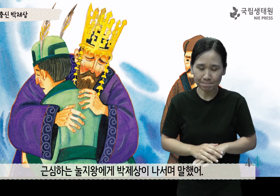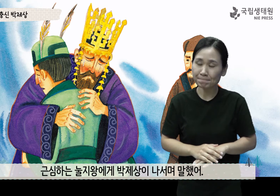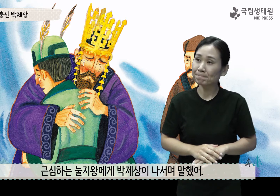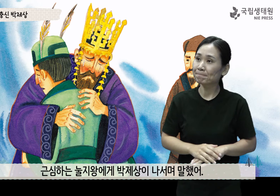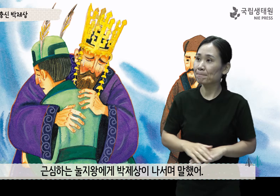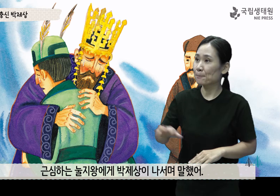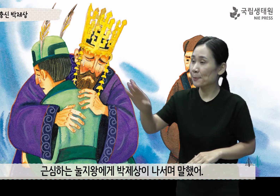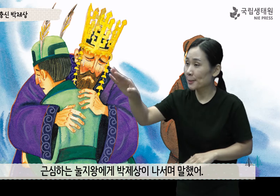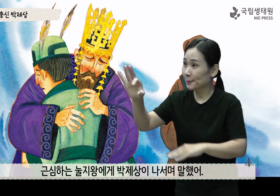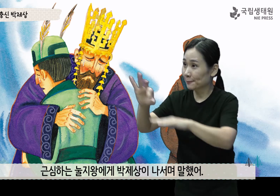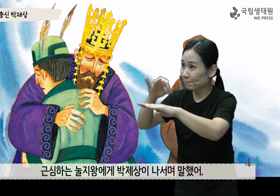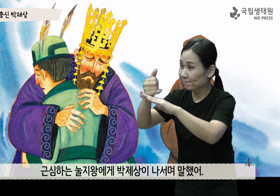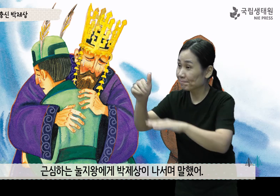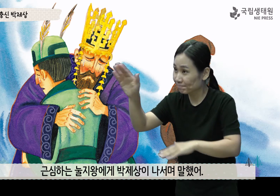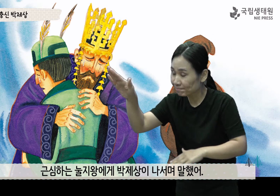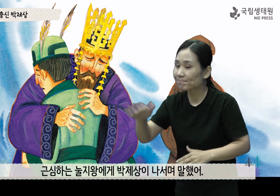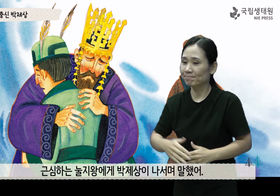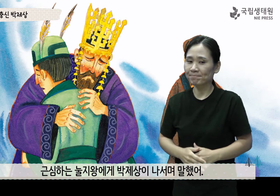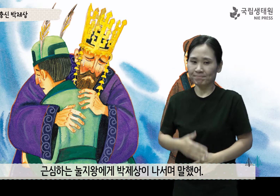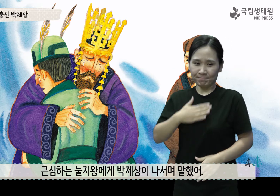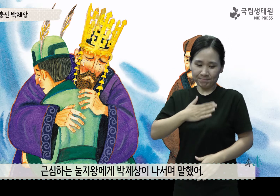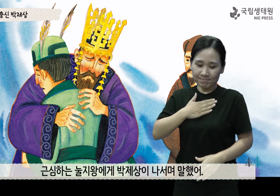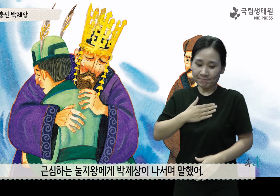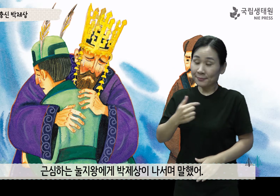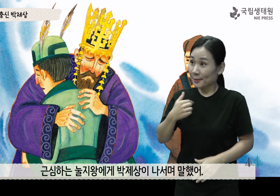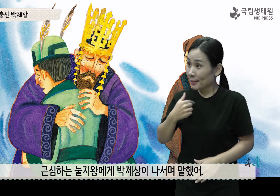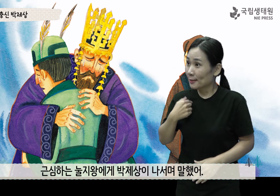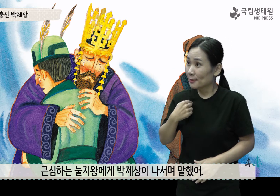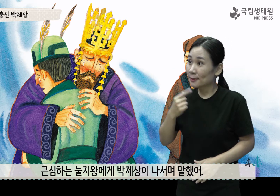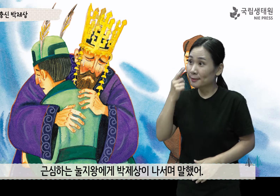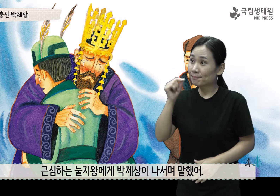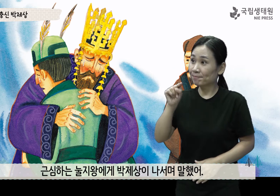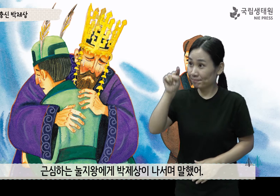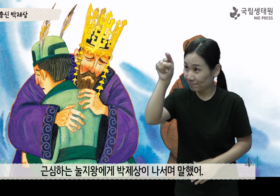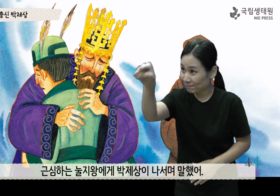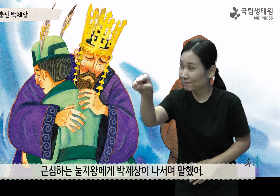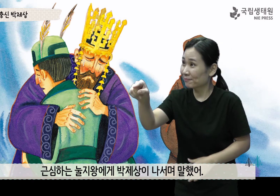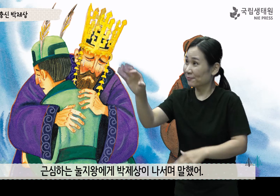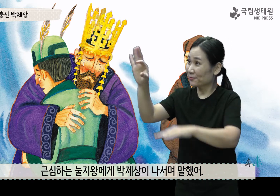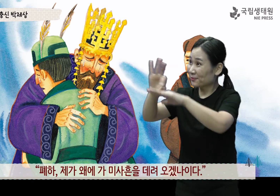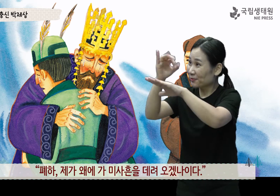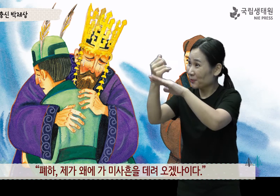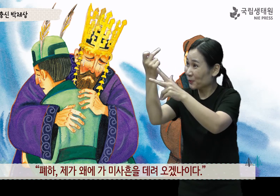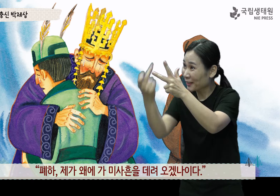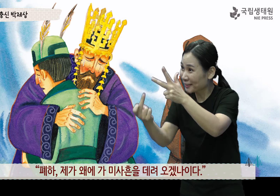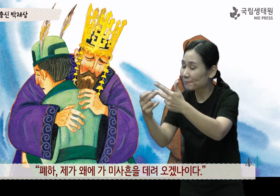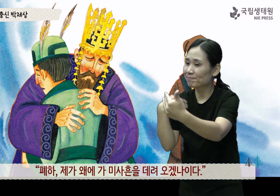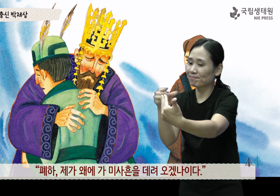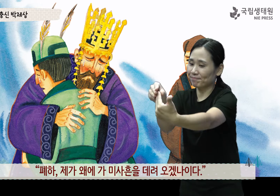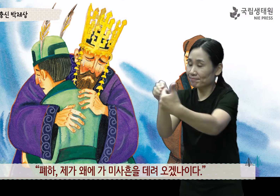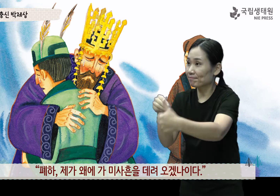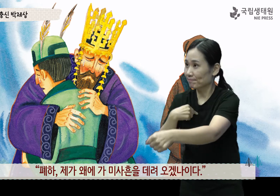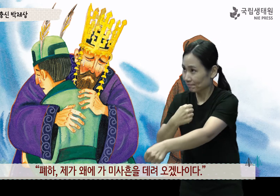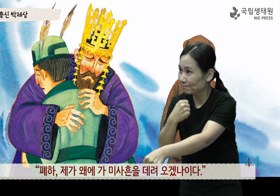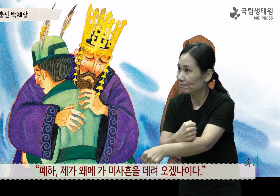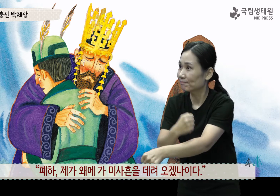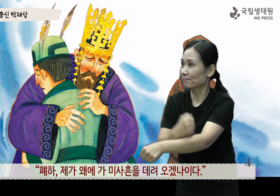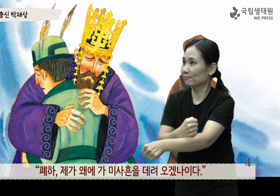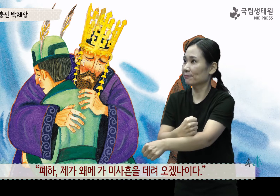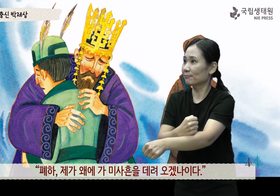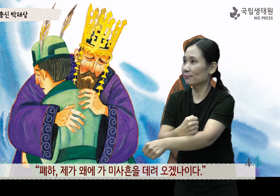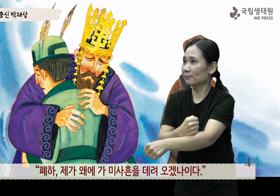근심하는 놀지왕에게 박재상이 나서며 말했어. 배하, 제가